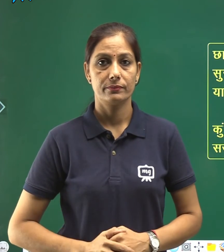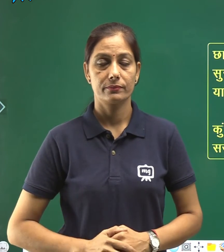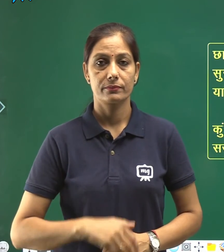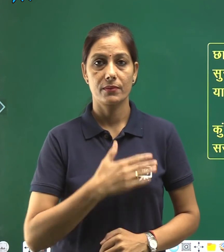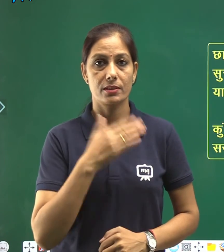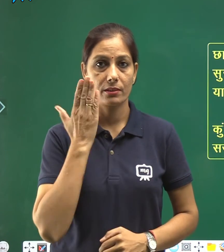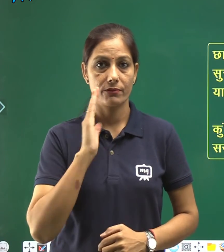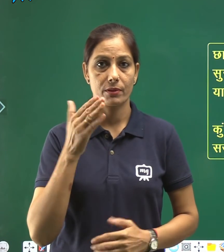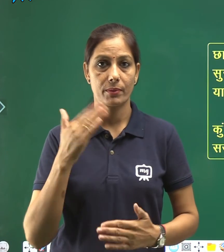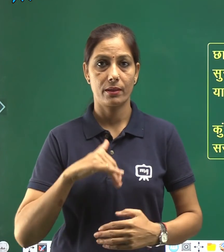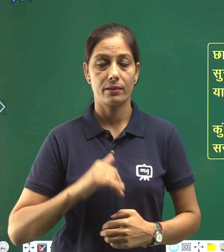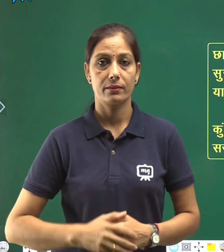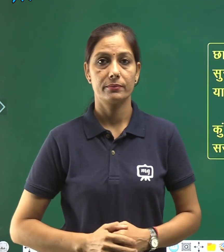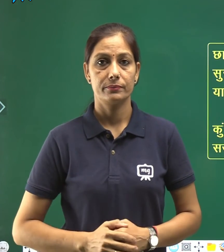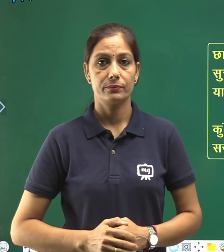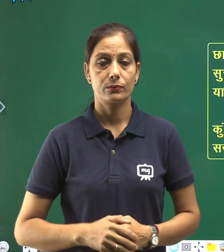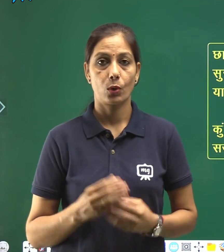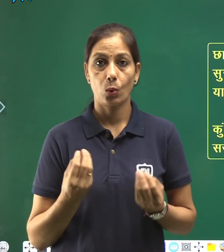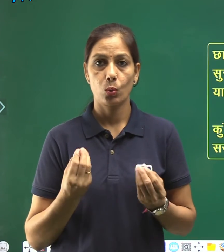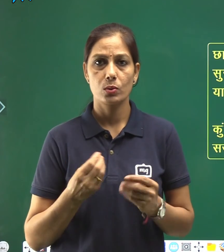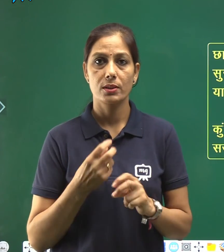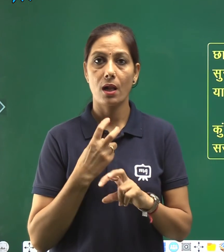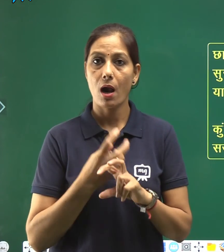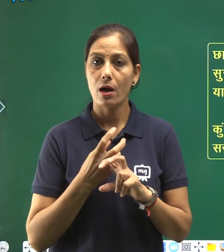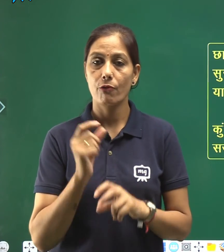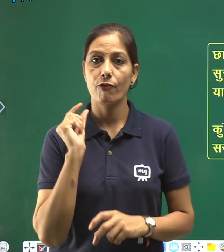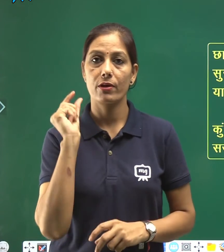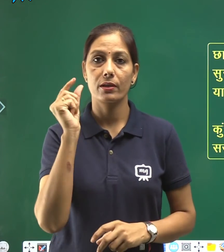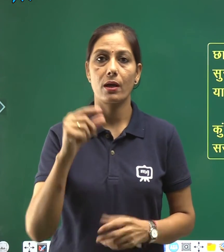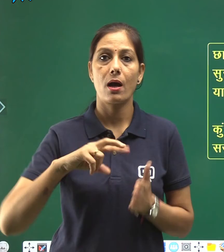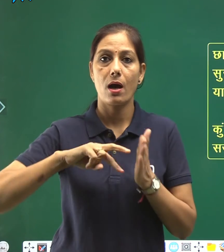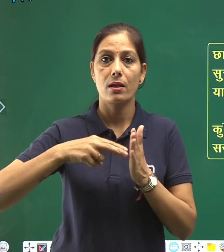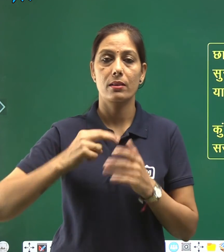इस कविता में आए कुछ कठिन शब्दों का अर्थ।